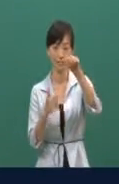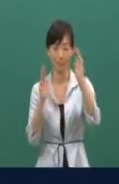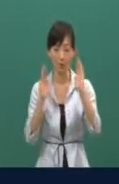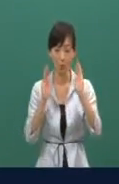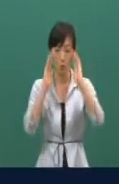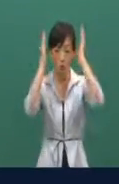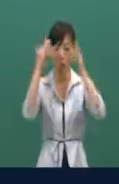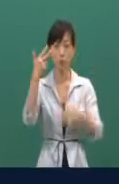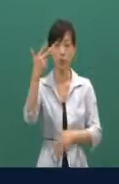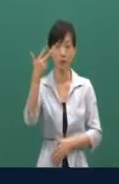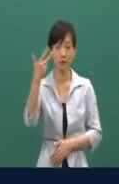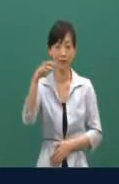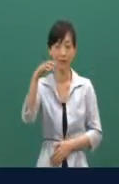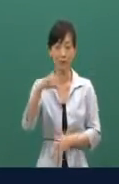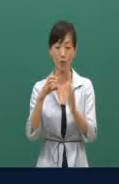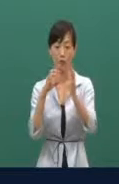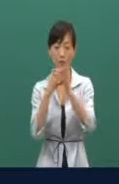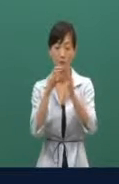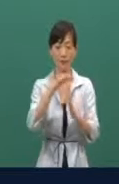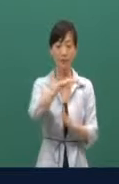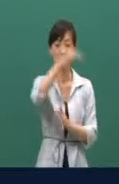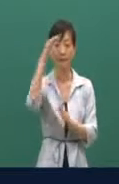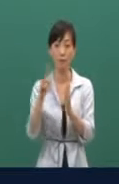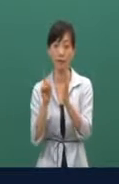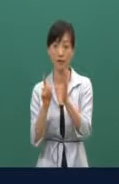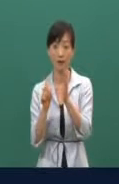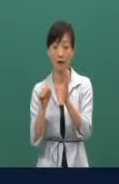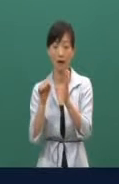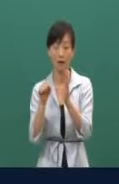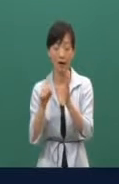6日、大津市にある石山寺で